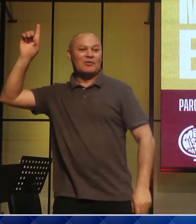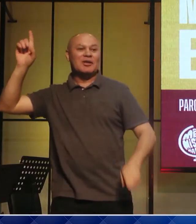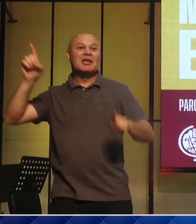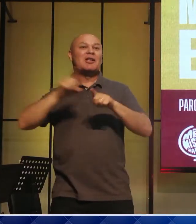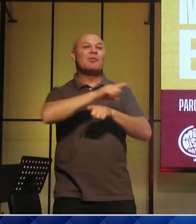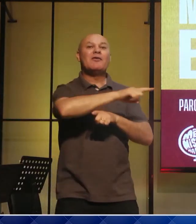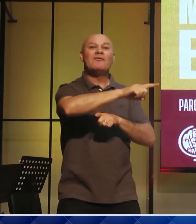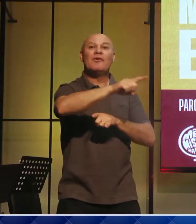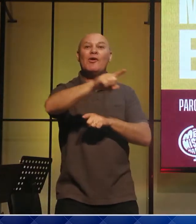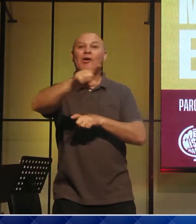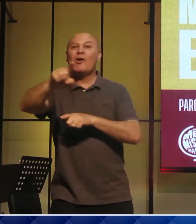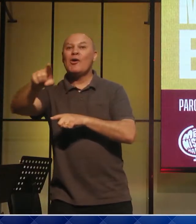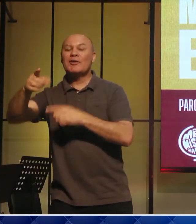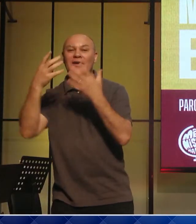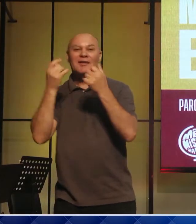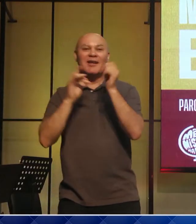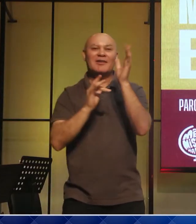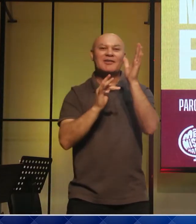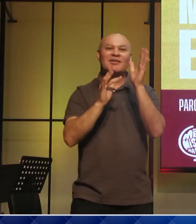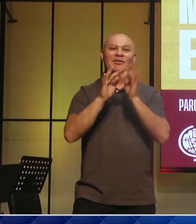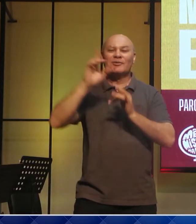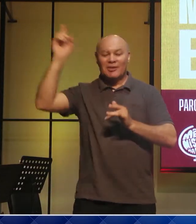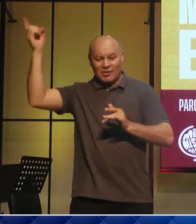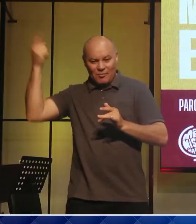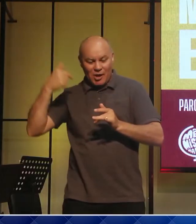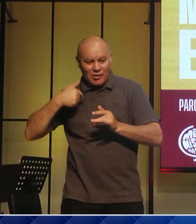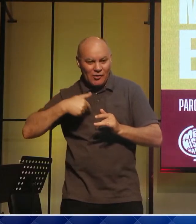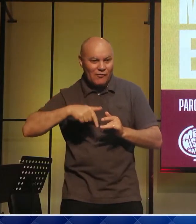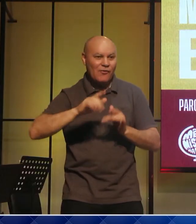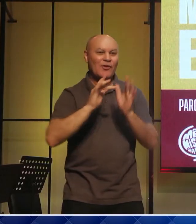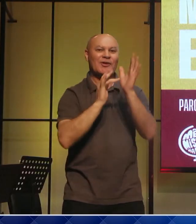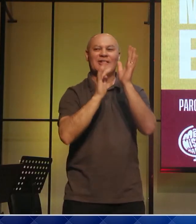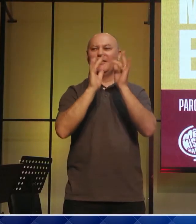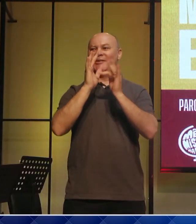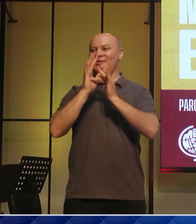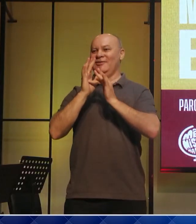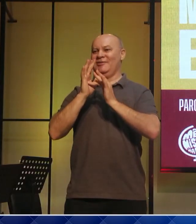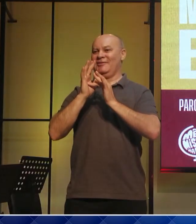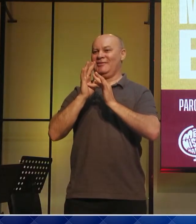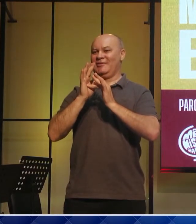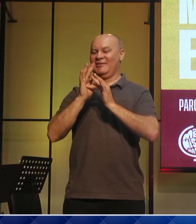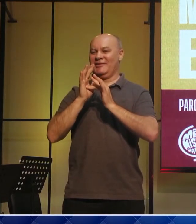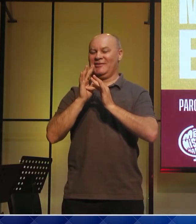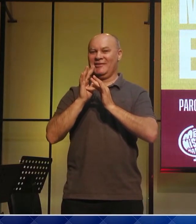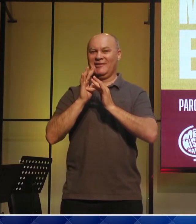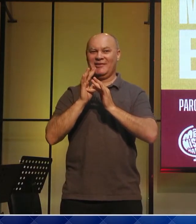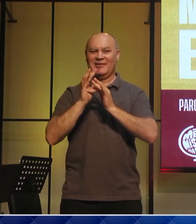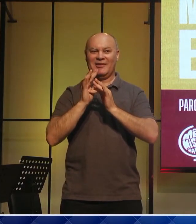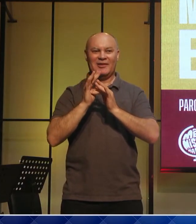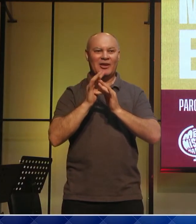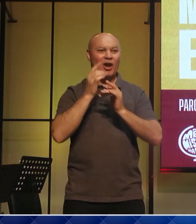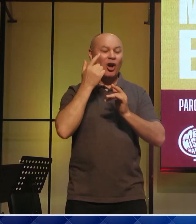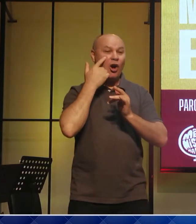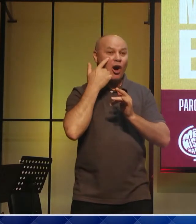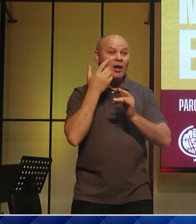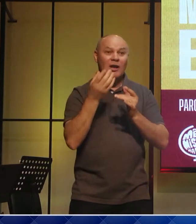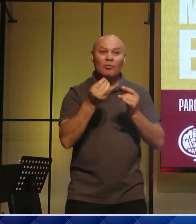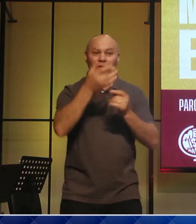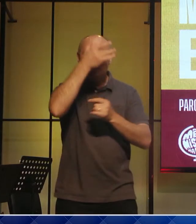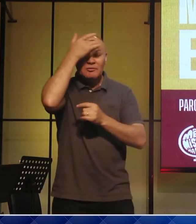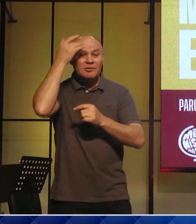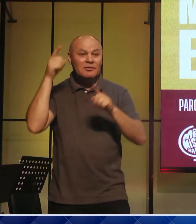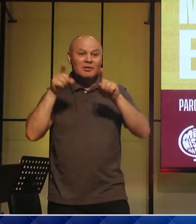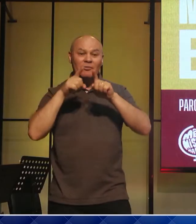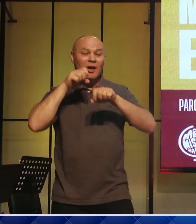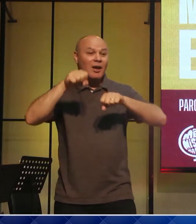me enviaste. Uma parte de Canoas que não está na igreja, eles não conhecem a Deus. Mas